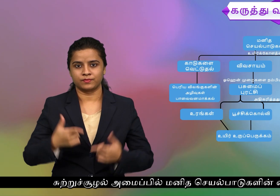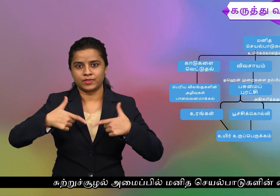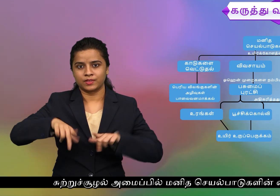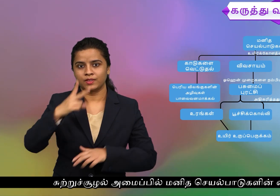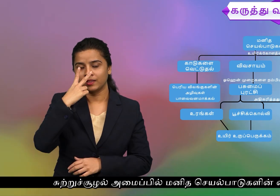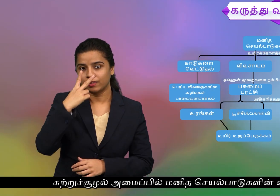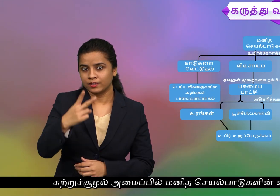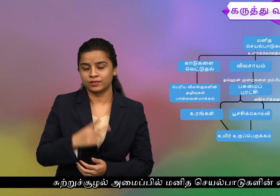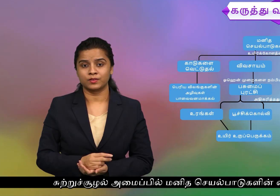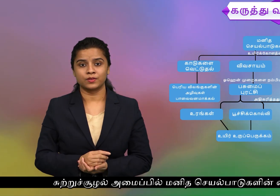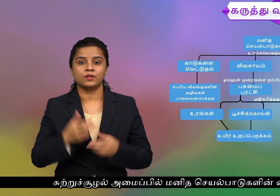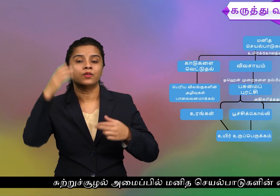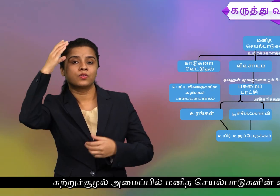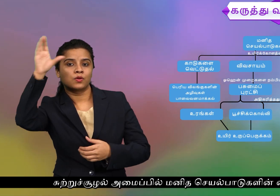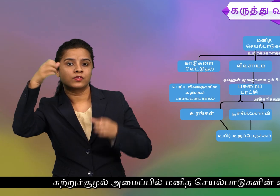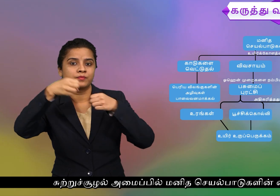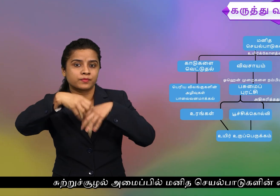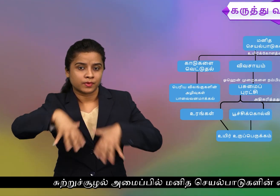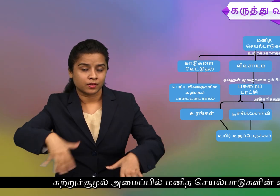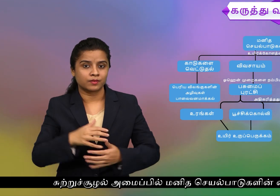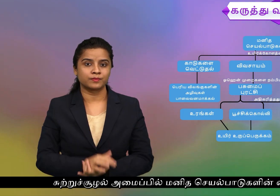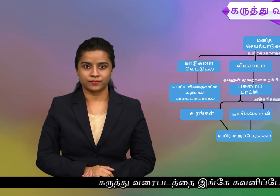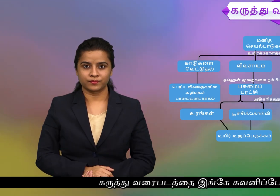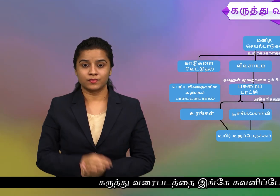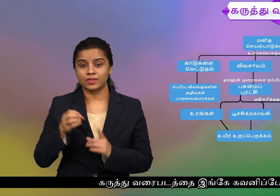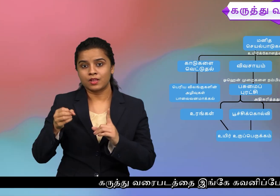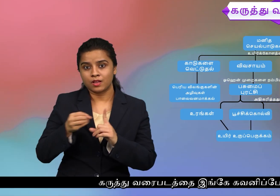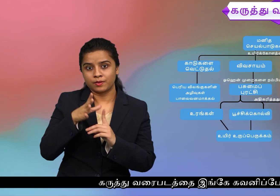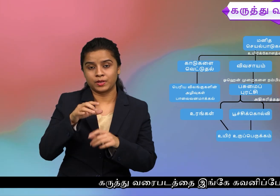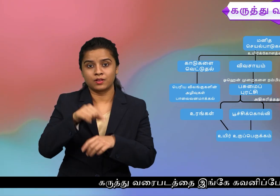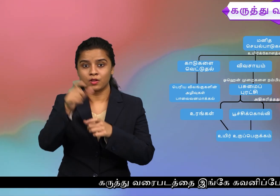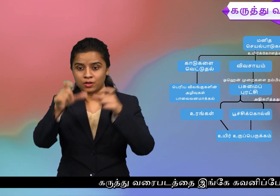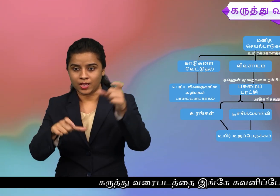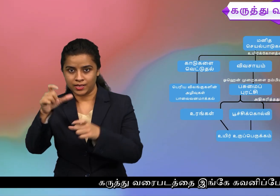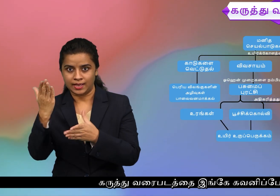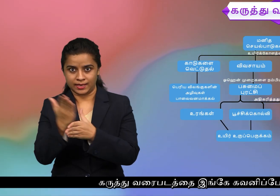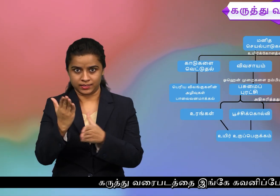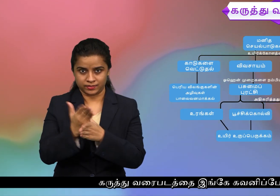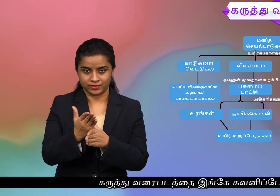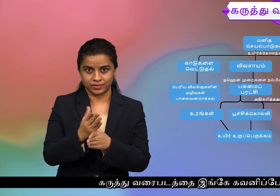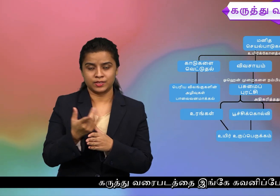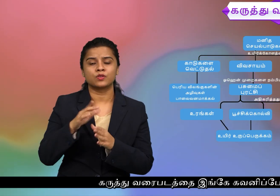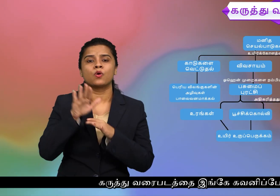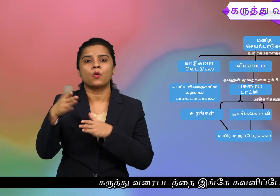சுற்றுச்சூழல் அமைப்பில் மனித செயல்பாடுகளின் விளைவுகளின் கருத்து வரைபடத்தை இங்கே கவனிப்போம்.